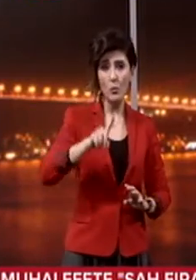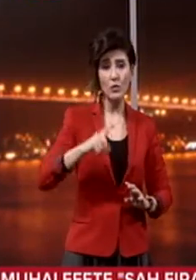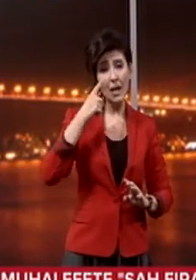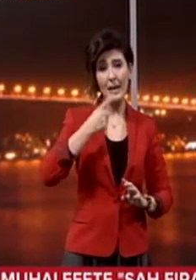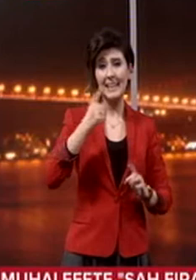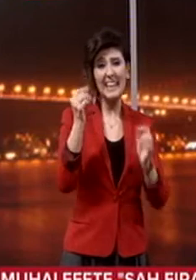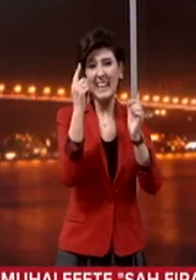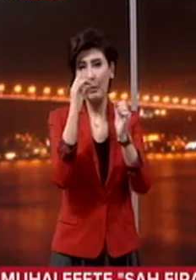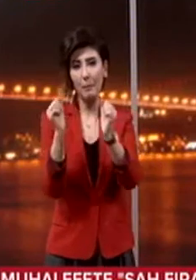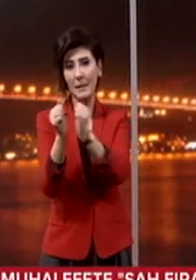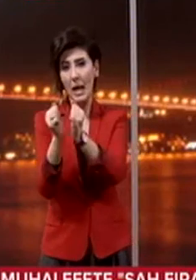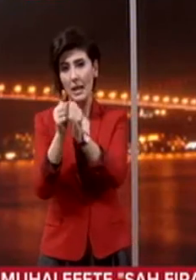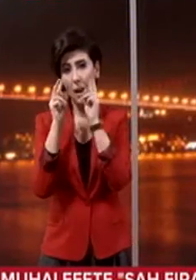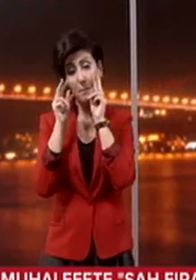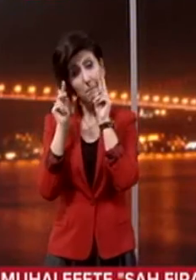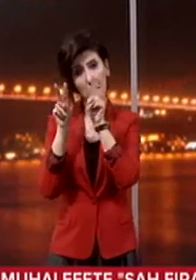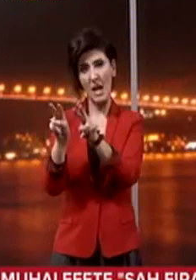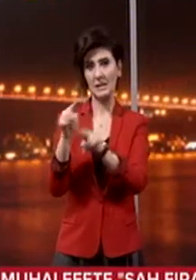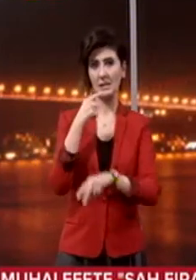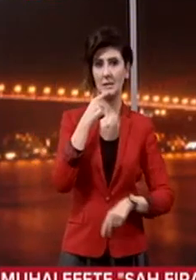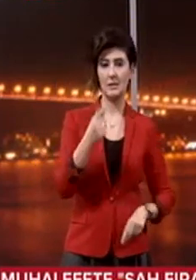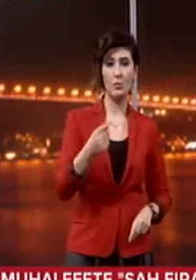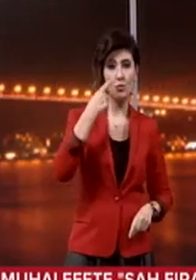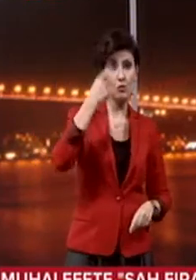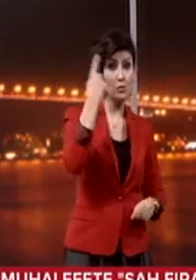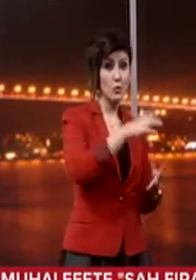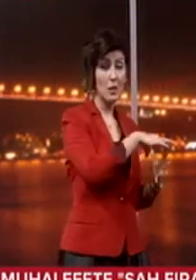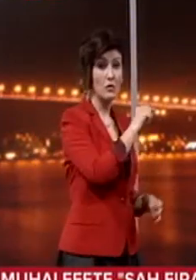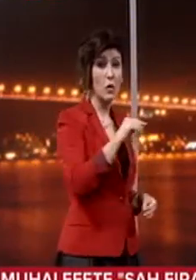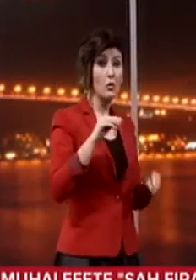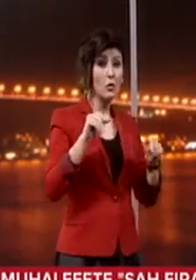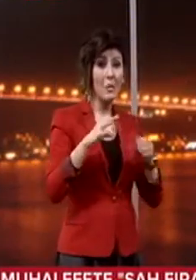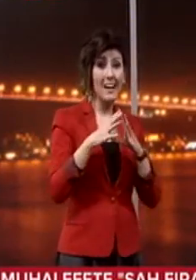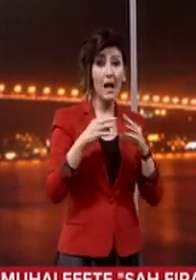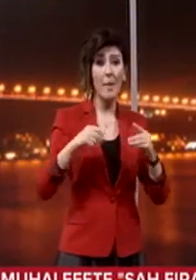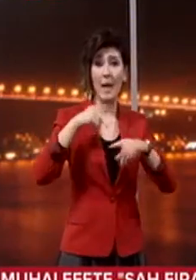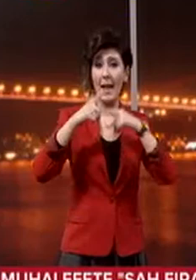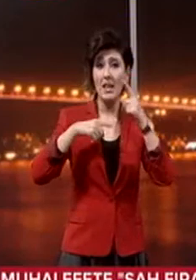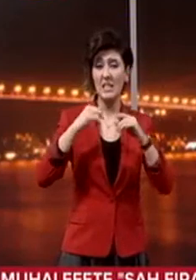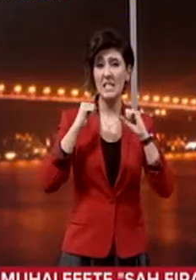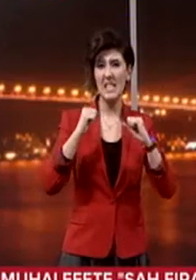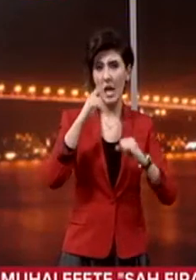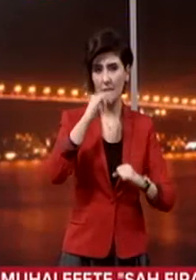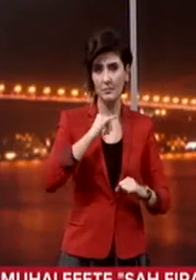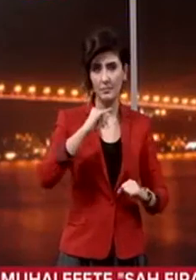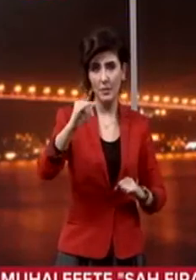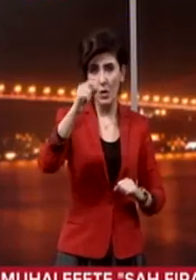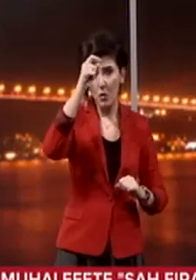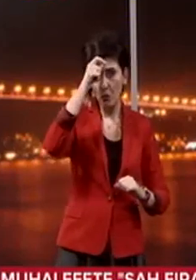kimlerle yan yana olduklarına bir baksınlar dedi. Cumhurbaşkanı toprak kaybı eleştirilerine de sert